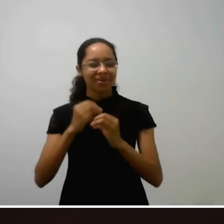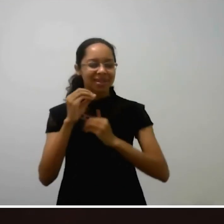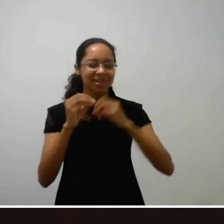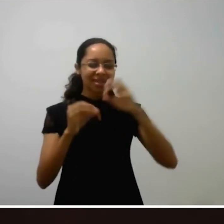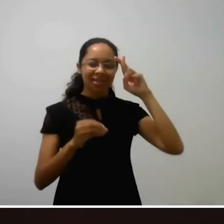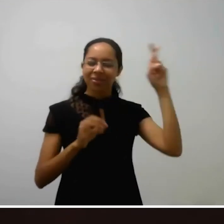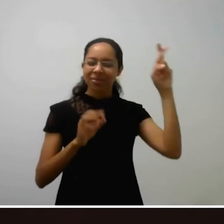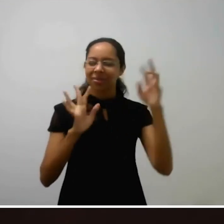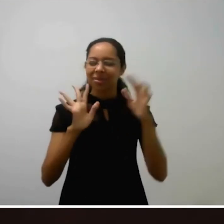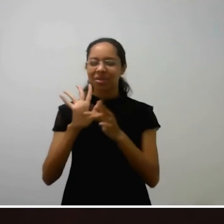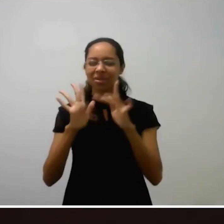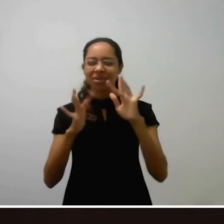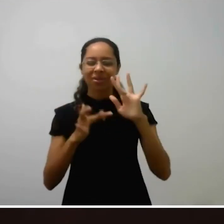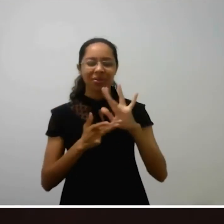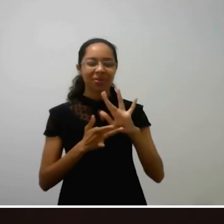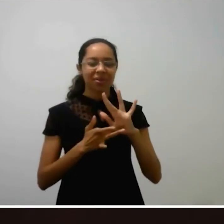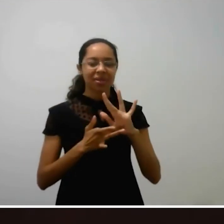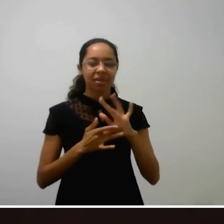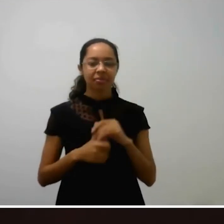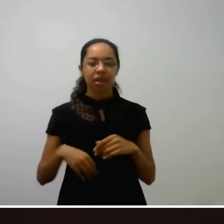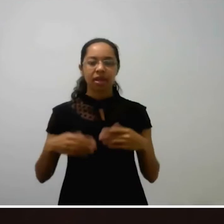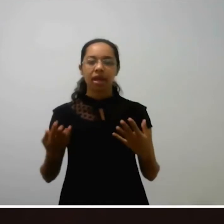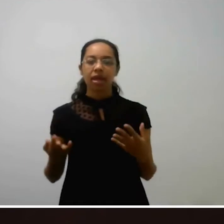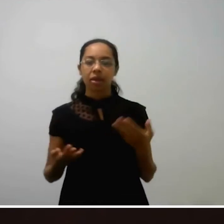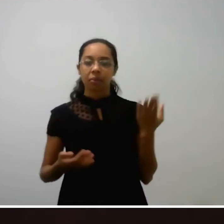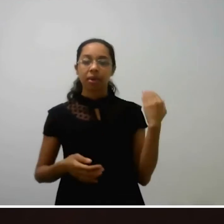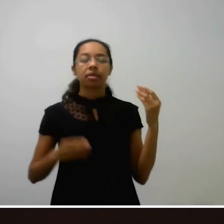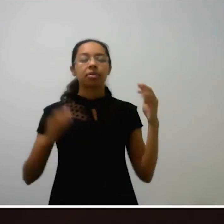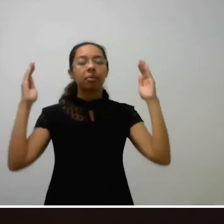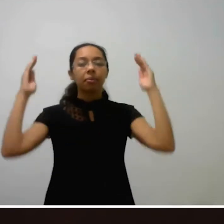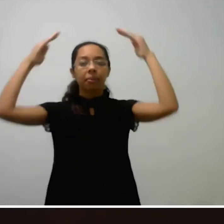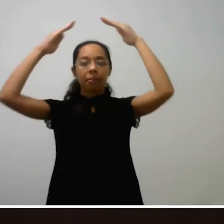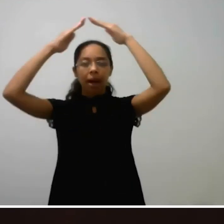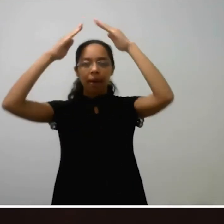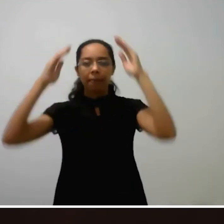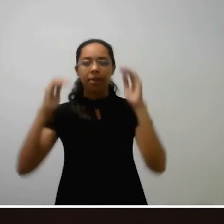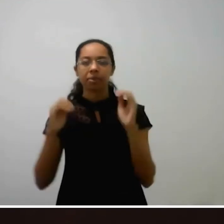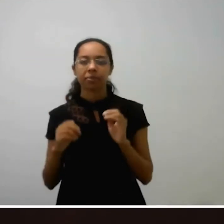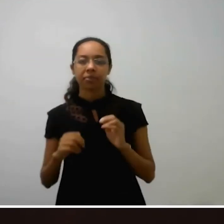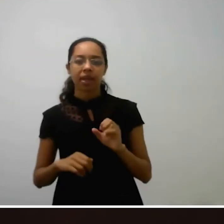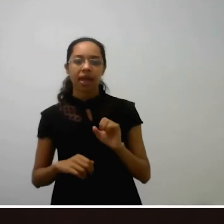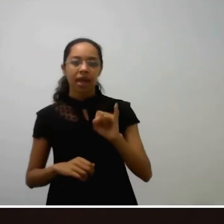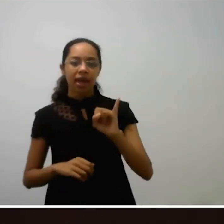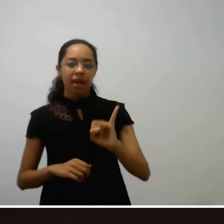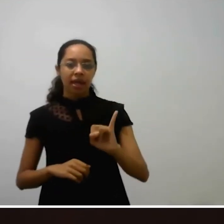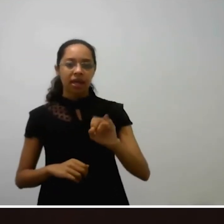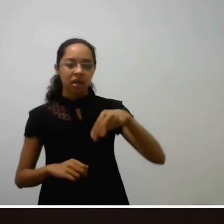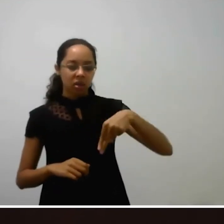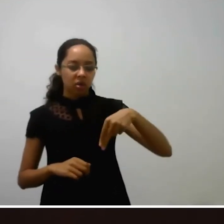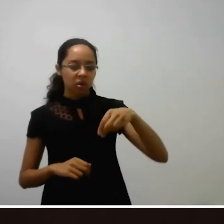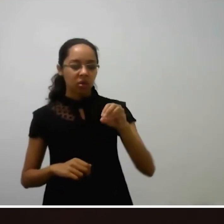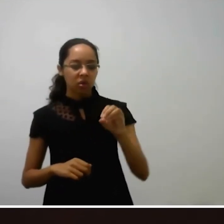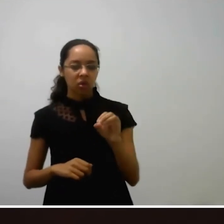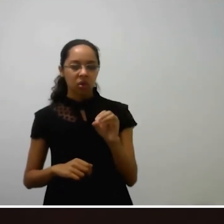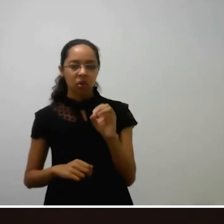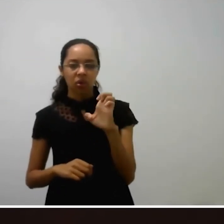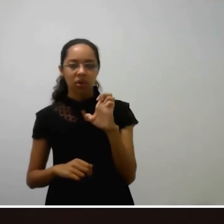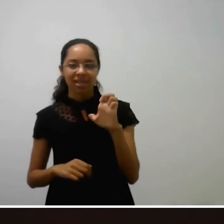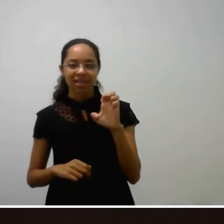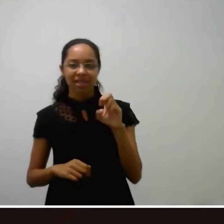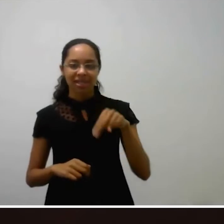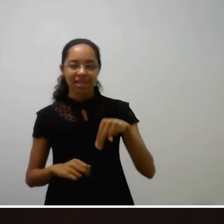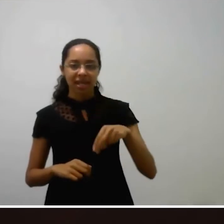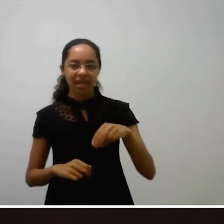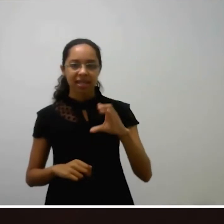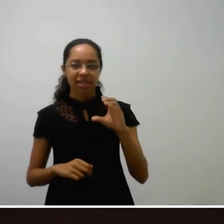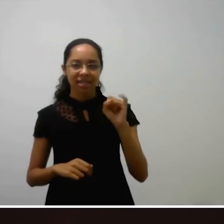O Papa Inocêncio III havia humilhado os poderosos reis. Olha, o Papa se tornou um